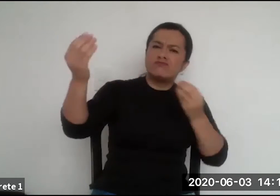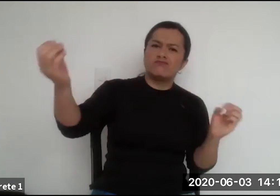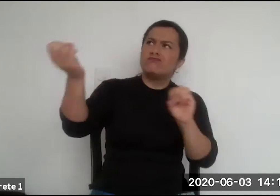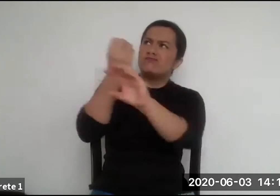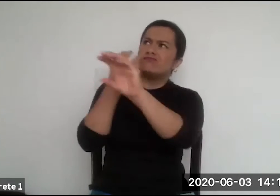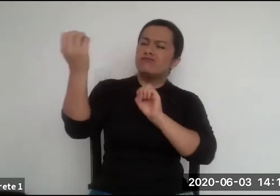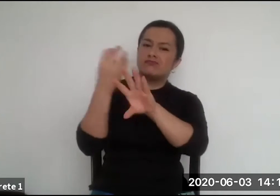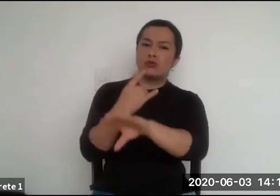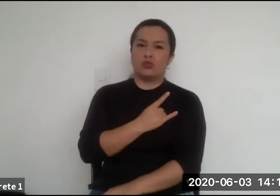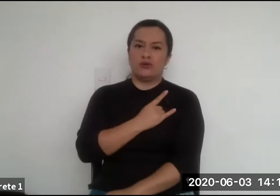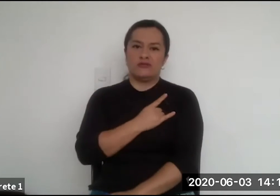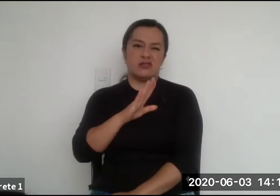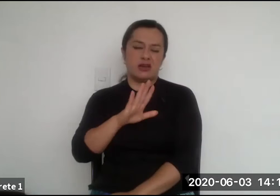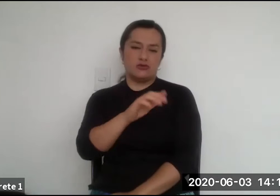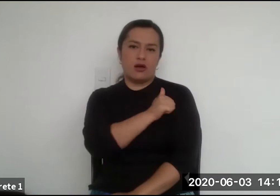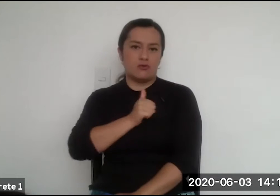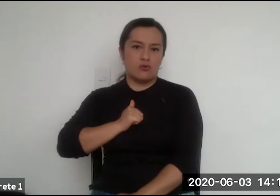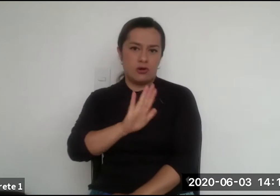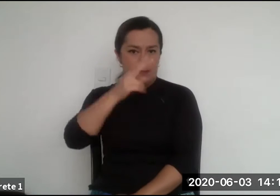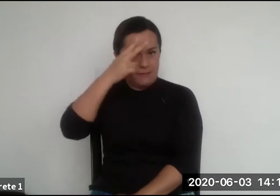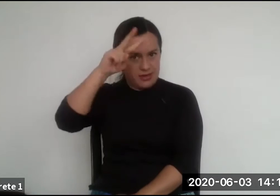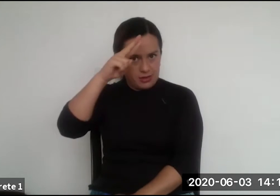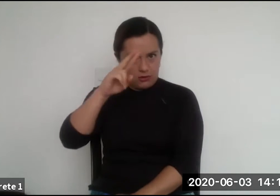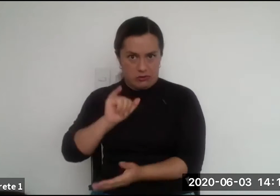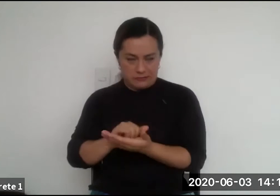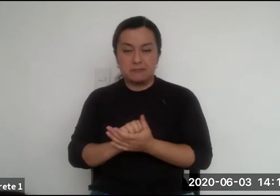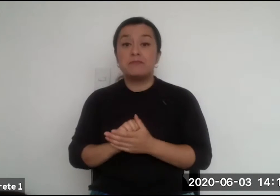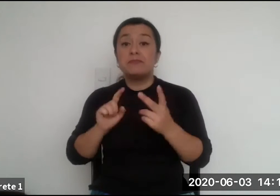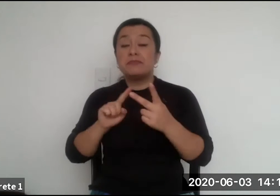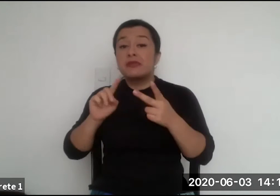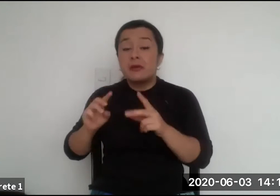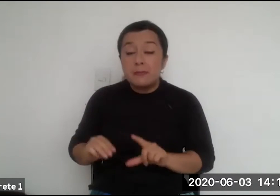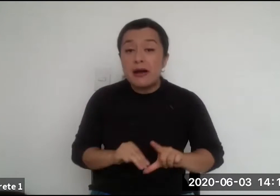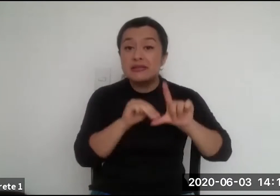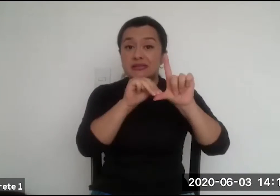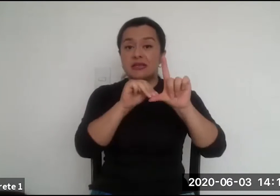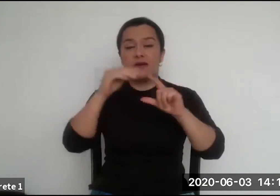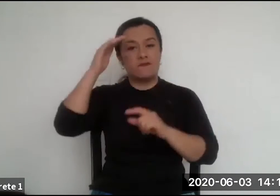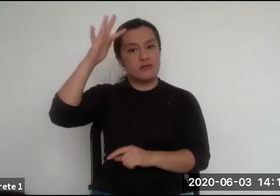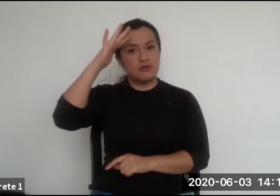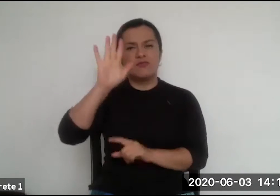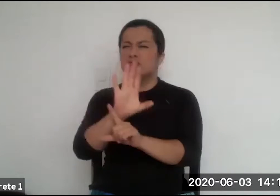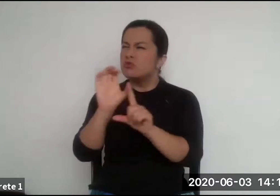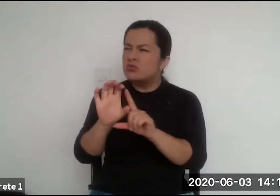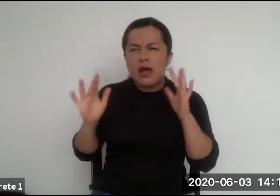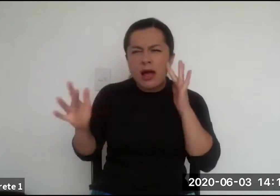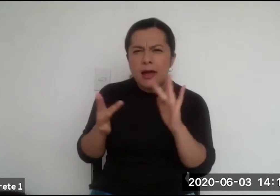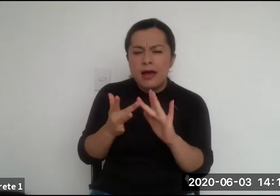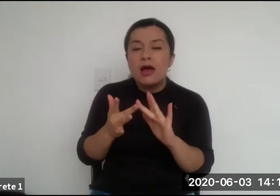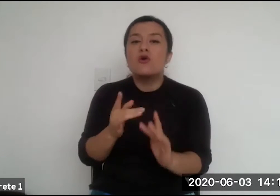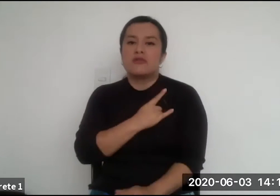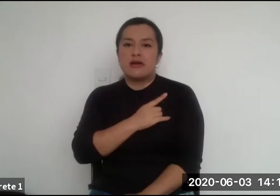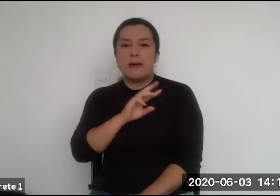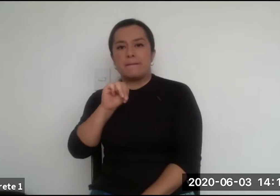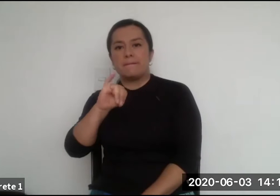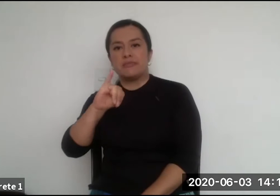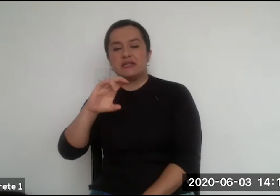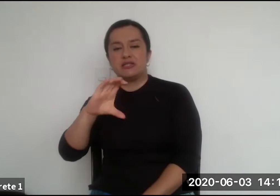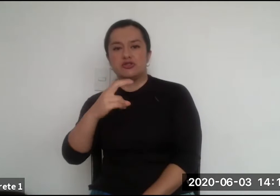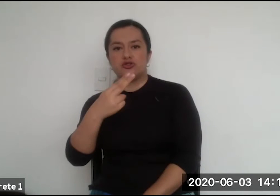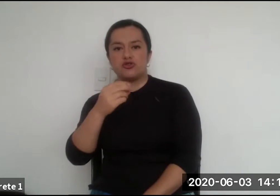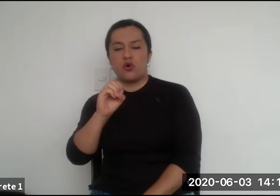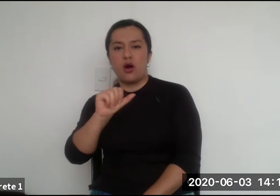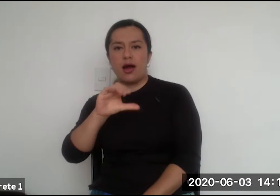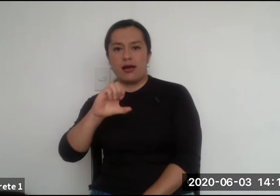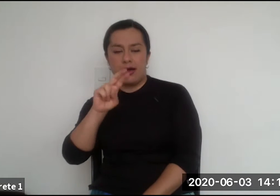Universidad Nacional Autónoma de México. Tiene una maestría en Filosofía de la Cultura de la Universidad Michoacana de San Nicolás de Hidalgo